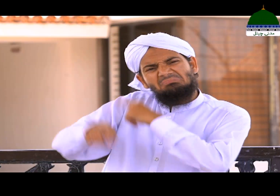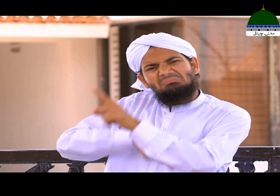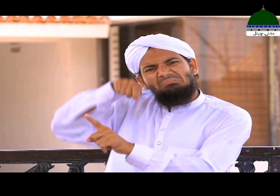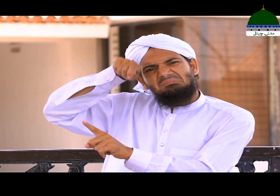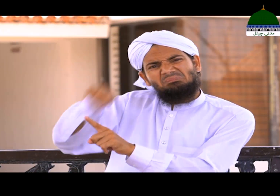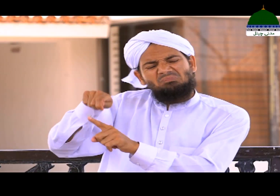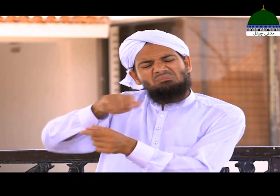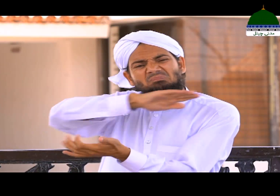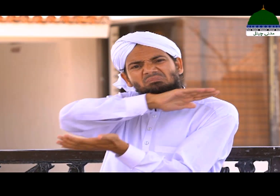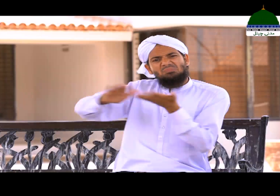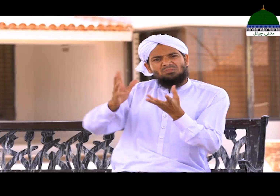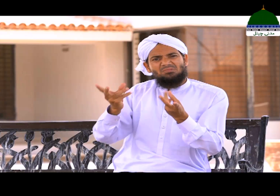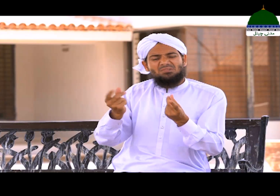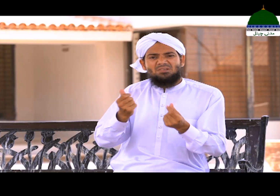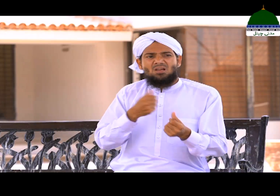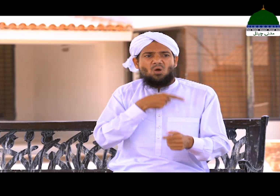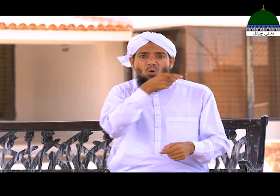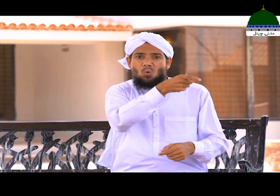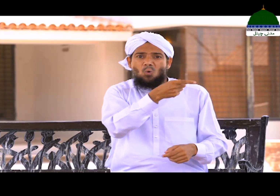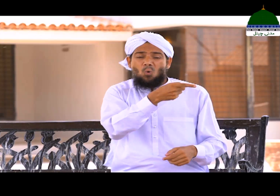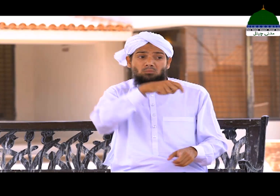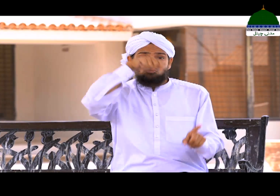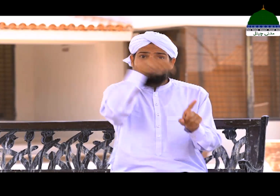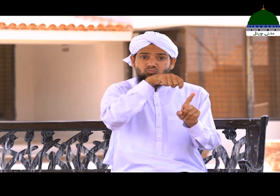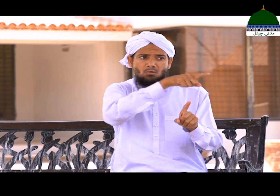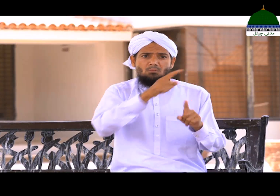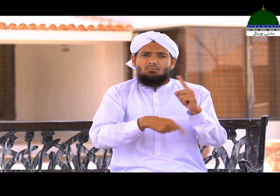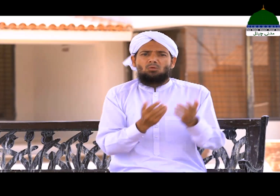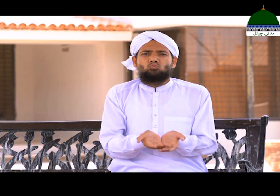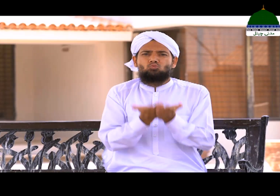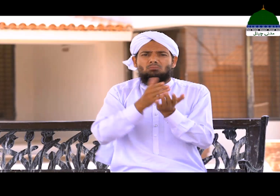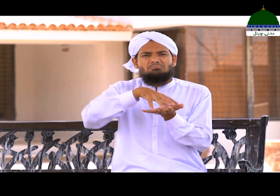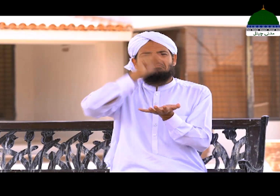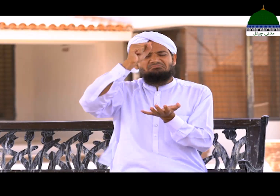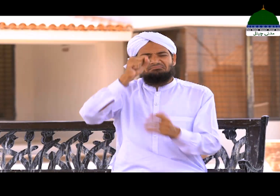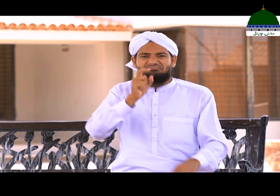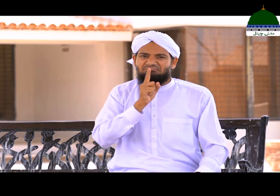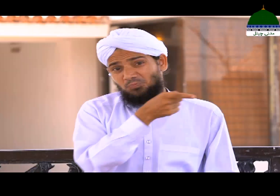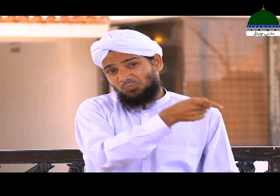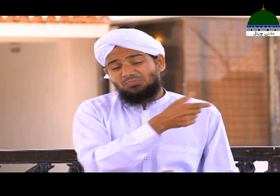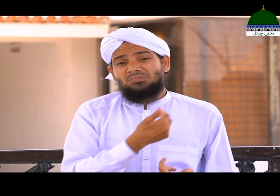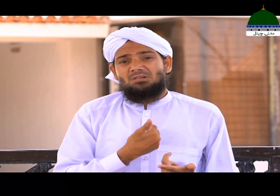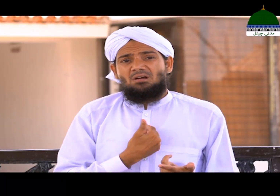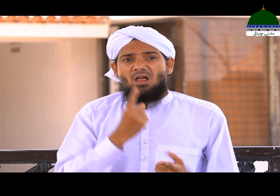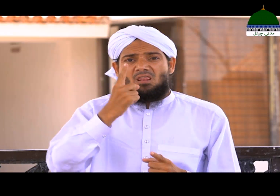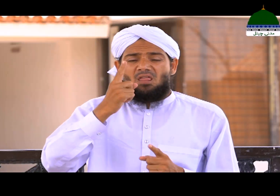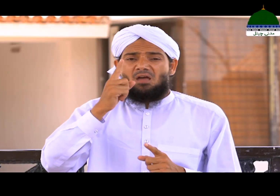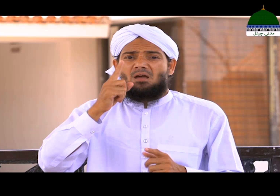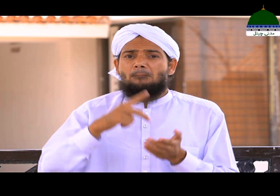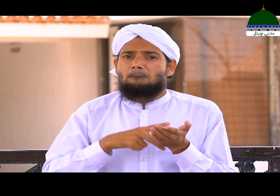ضرور دیا جاتا ہے۔ مظلوم کی دعا بارگاہ خداوندی میں ضرور قبول ہوتی ہے۔ اللہ پاک